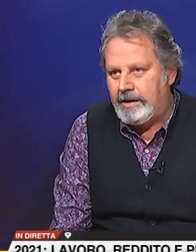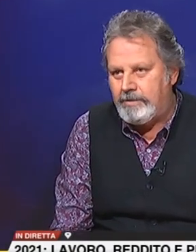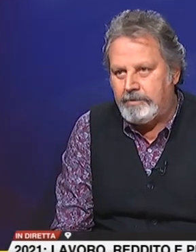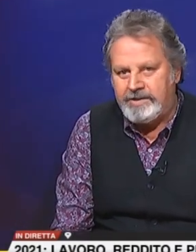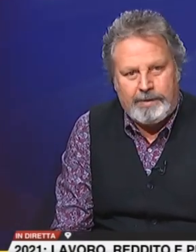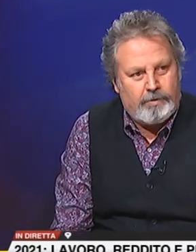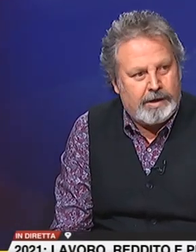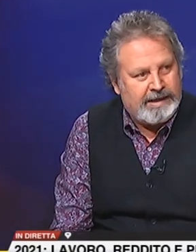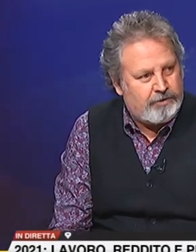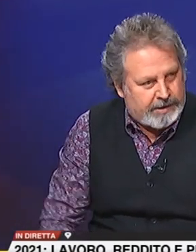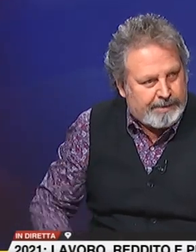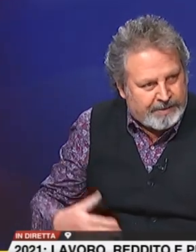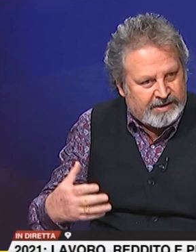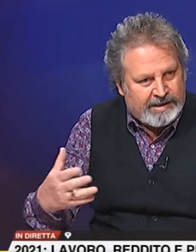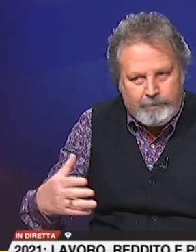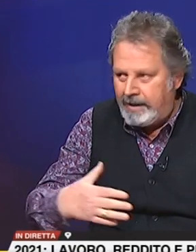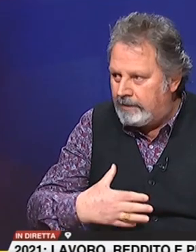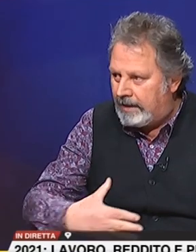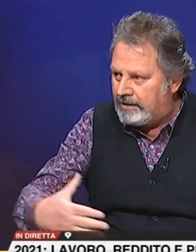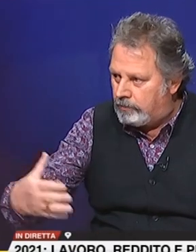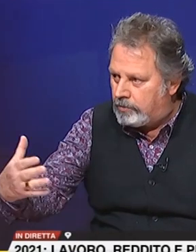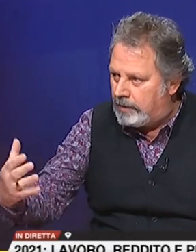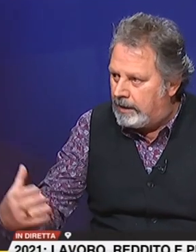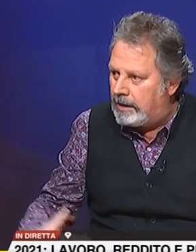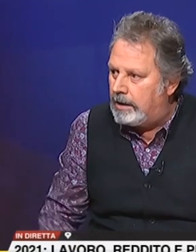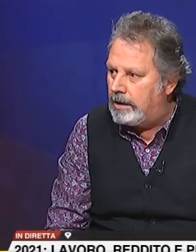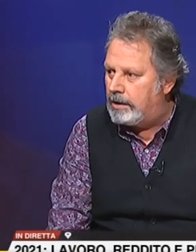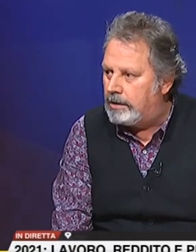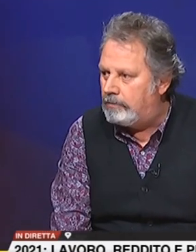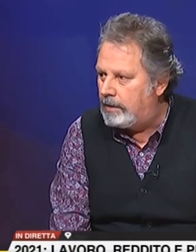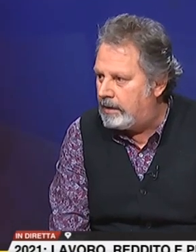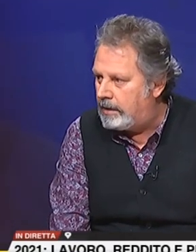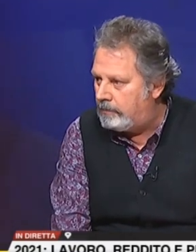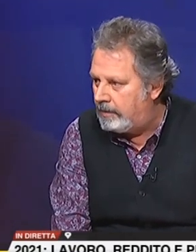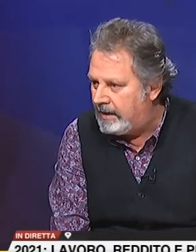a quello che siamo adesso e che rappresenteremo bene durante tutto il